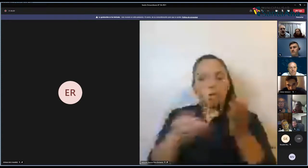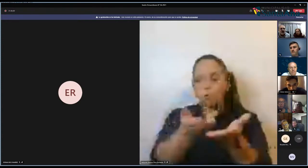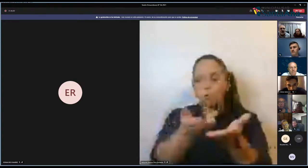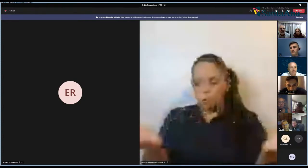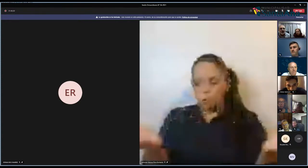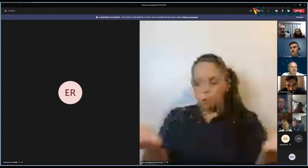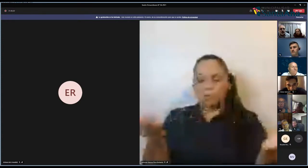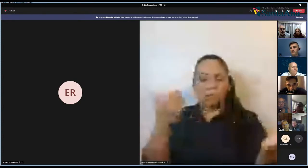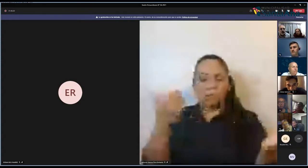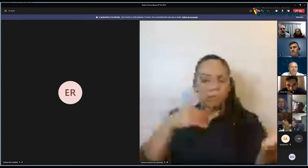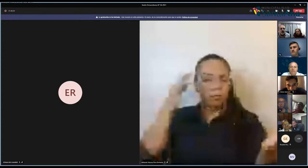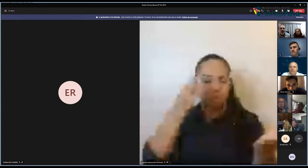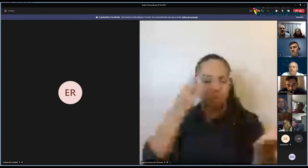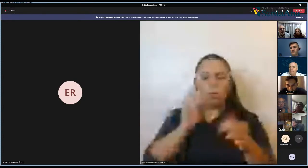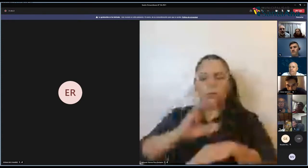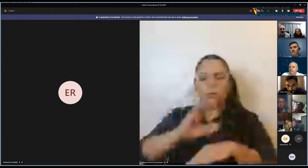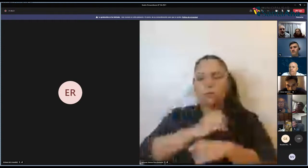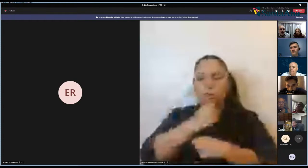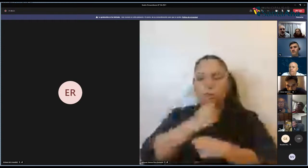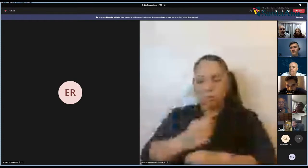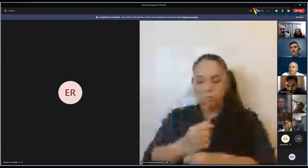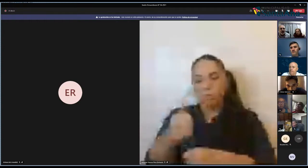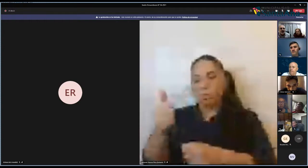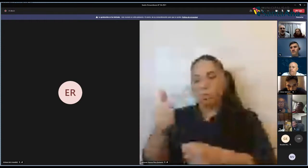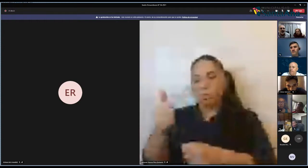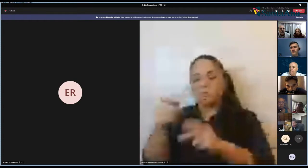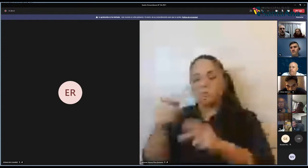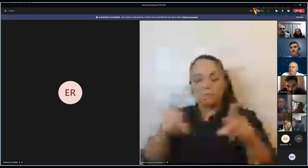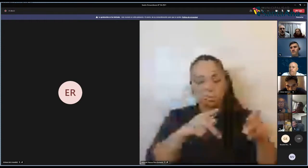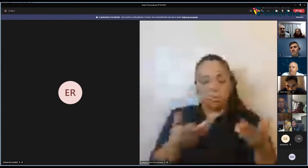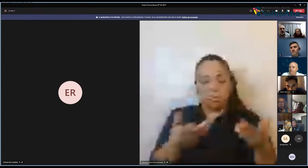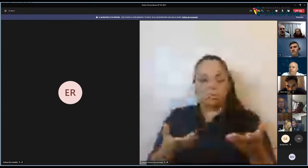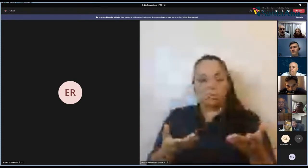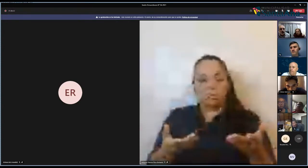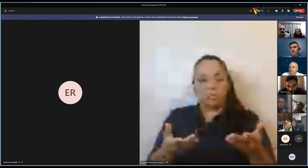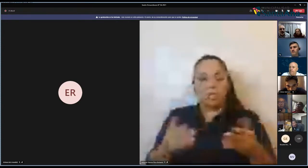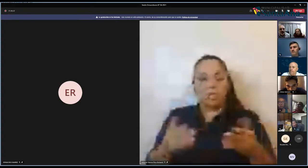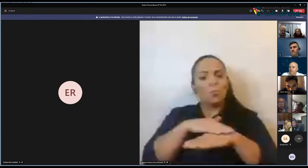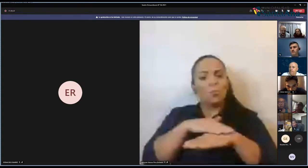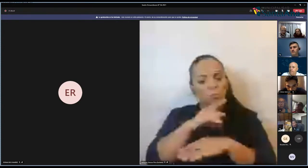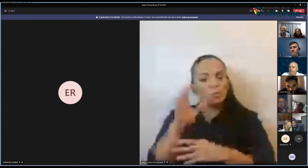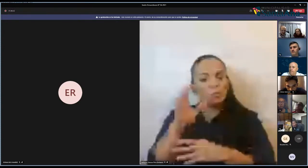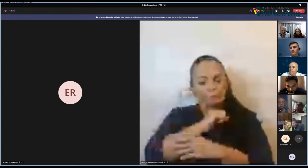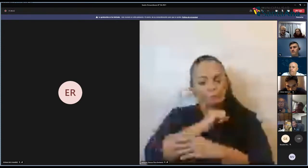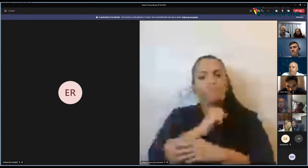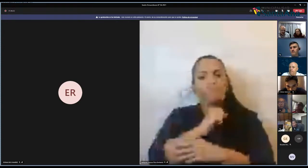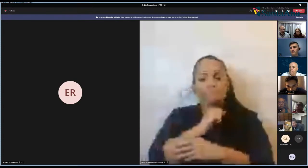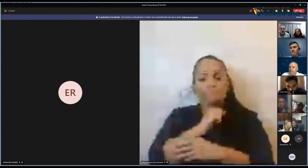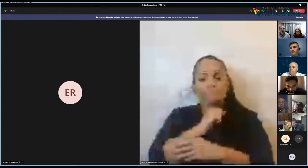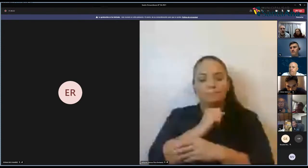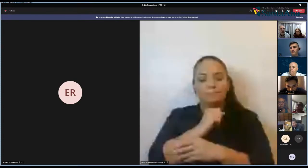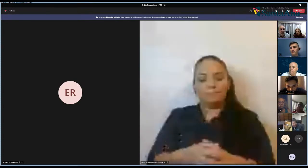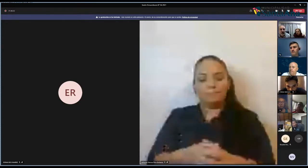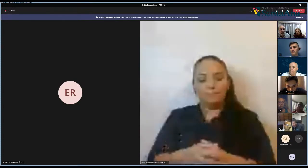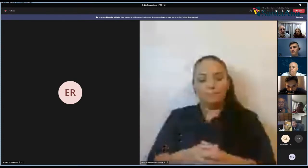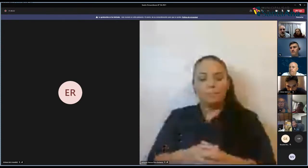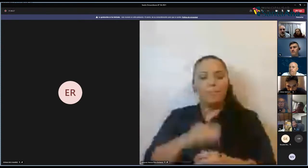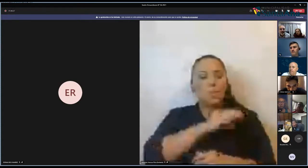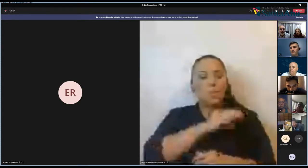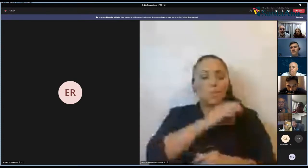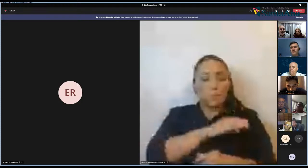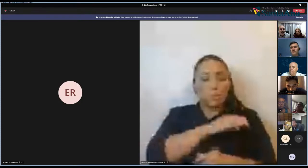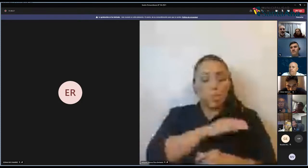señoras del consejo municipal y demás personal de que lo tomen por favor en consideración este la condición de la bifurcación